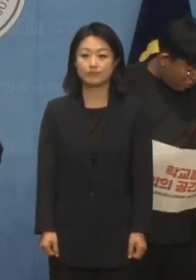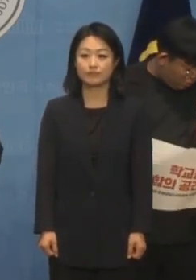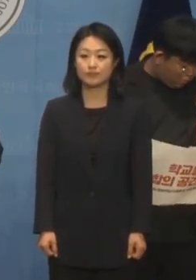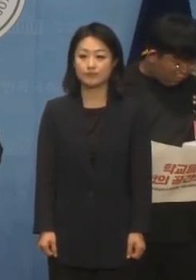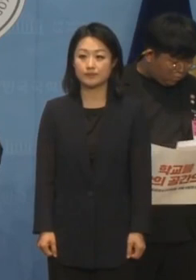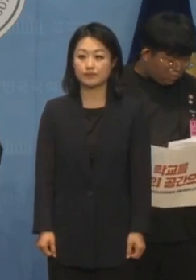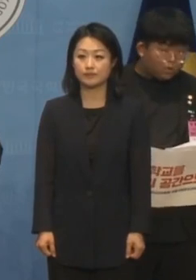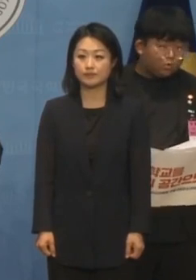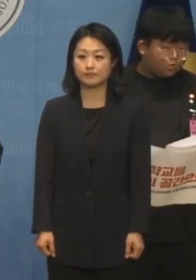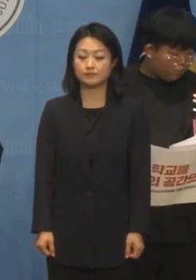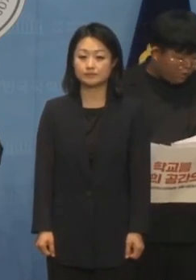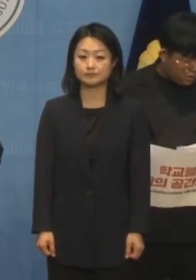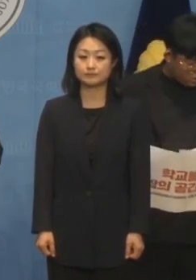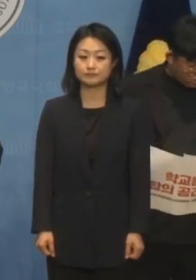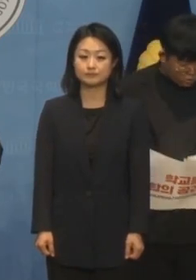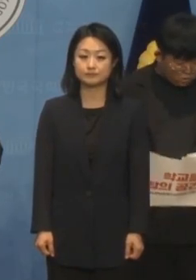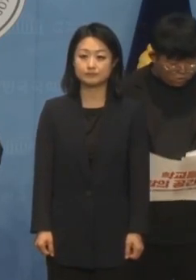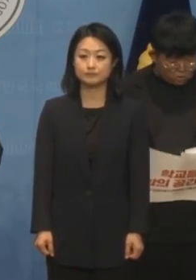카메라 안 나와.